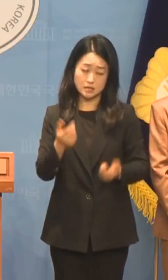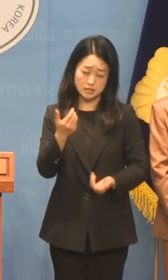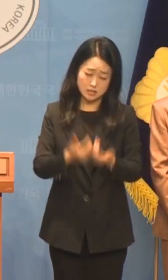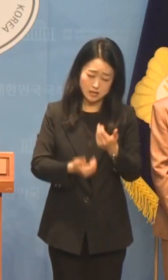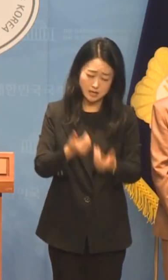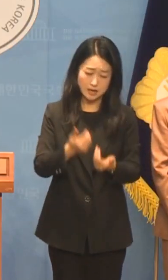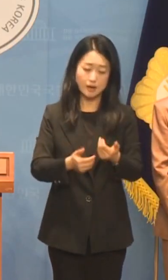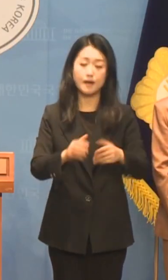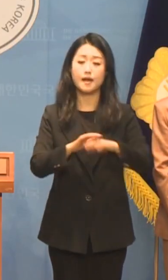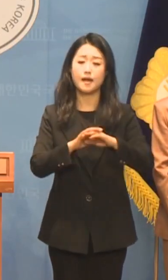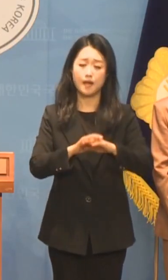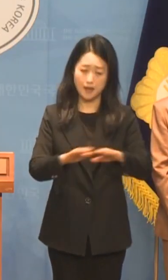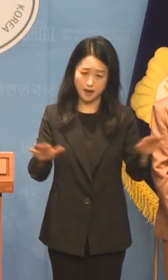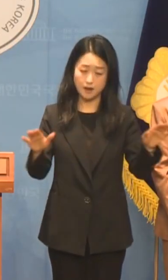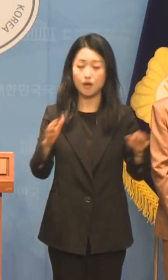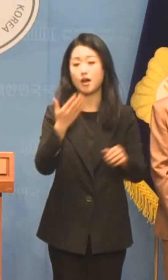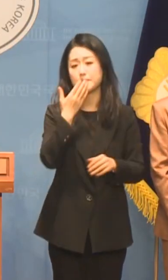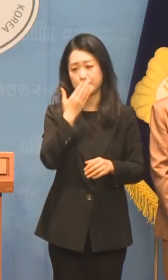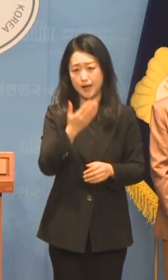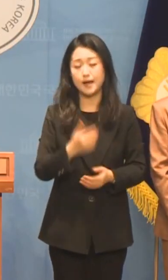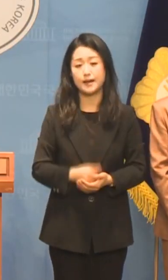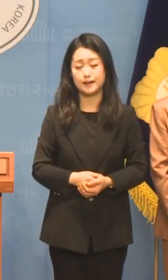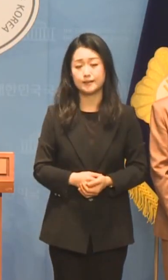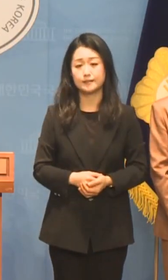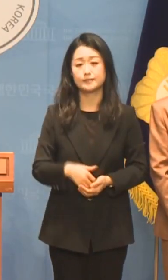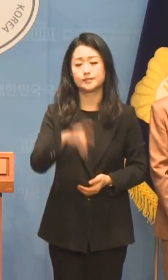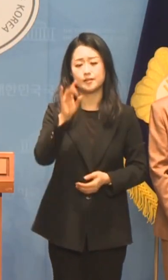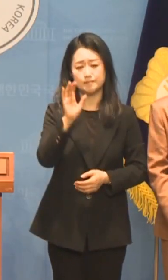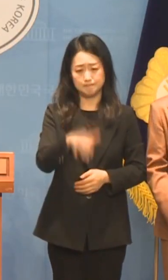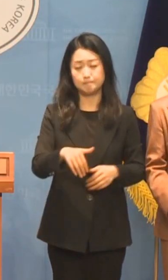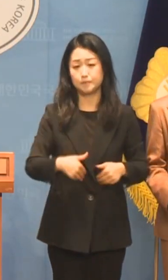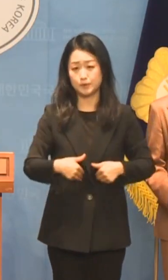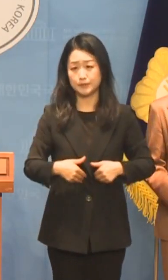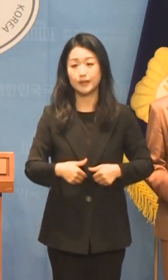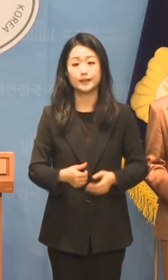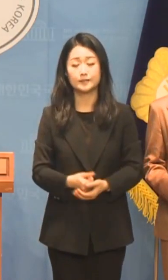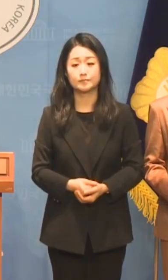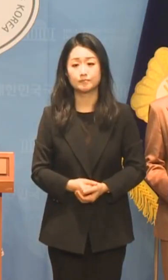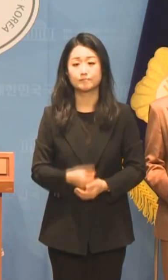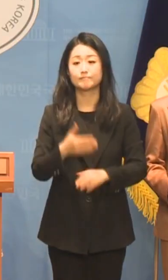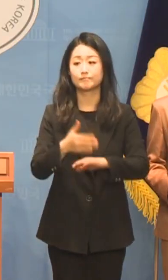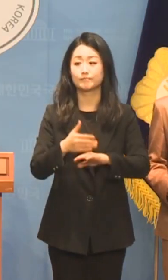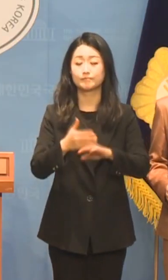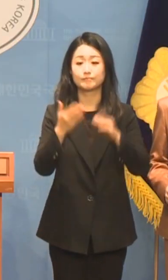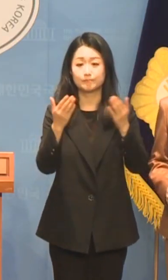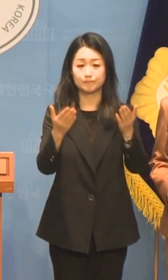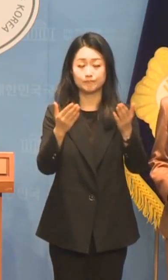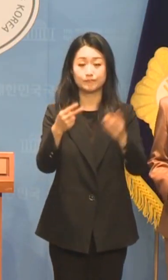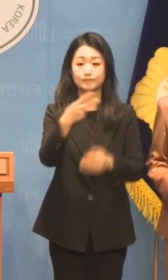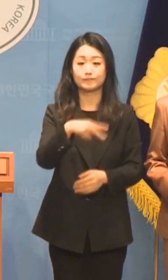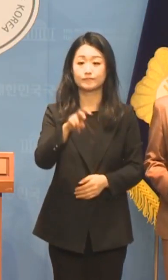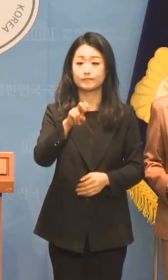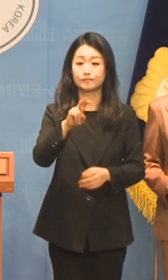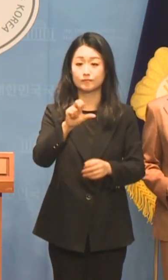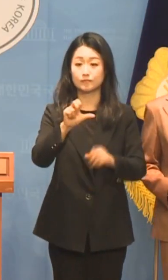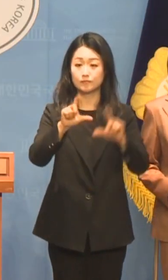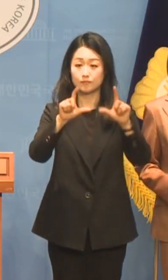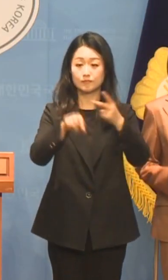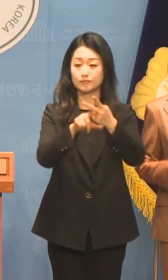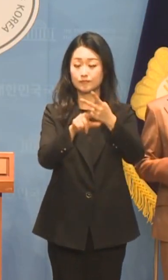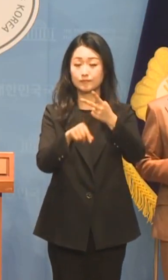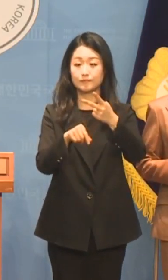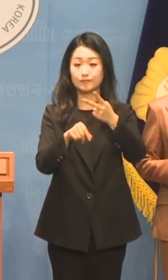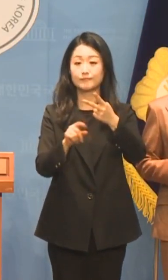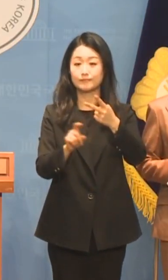심화된 갈등과 대립을 해소하는 첫걸음이 될 것입니다. 감사합니다. 2025년 2월